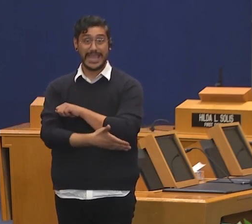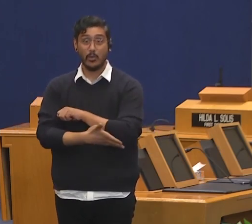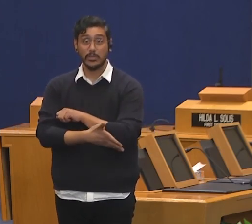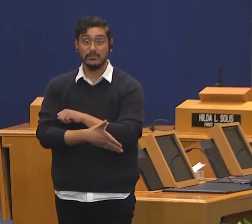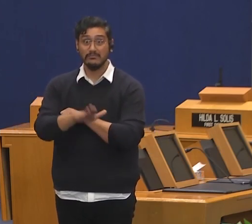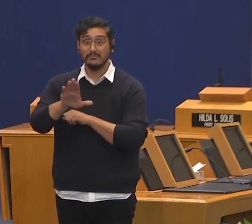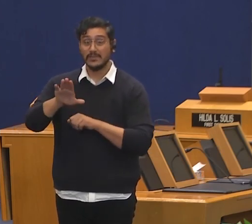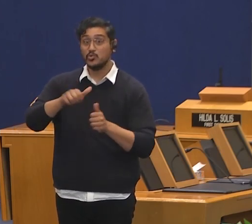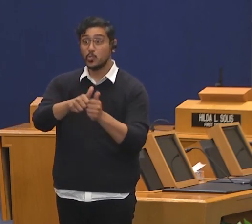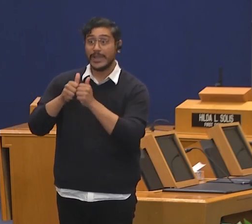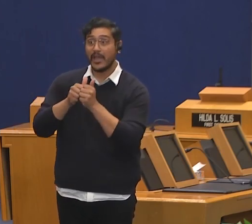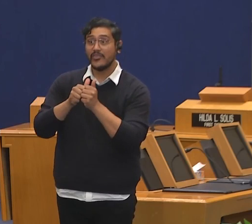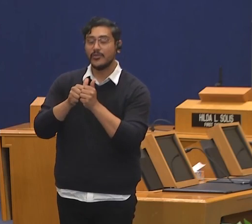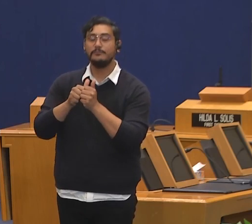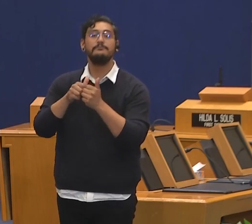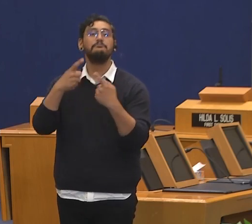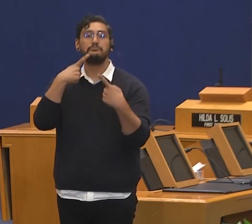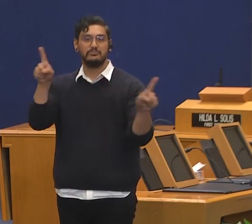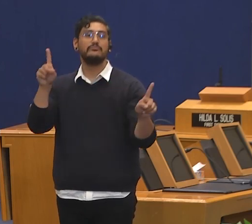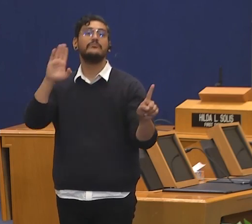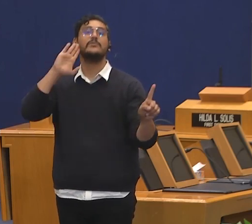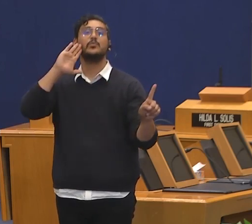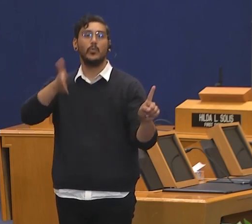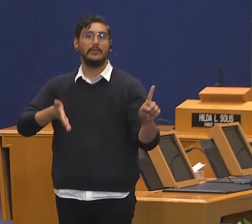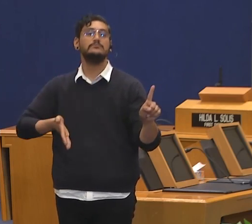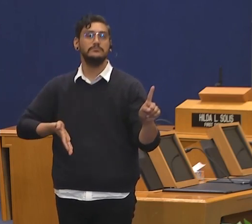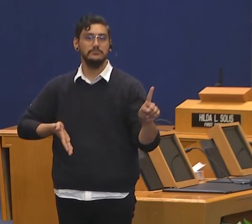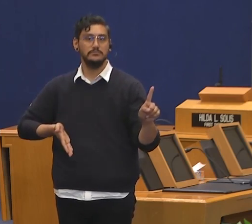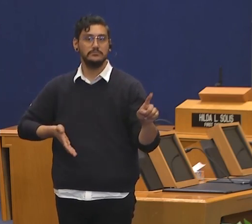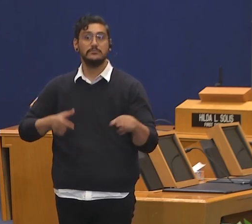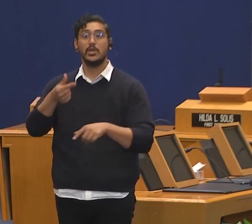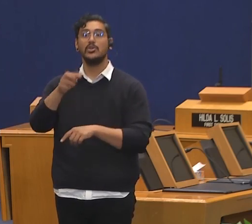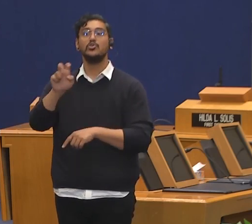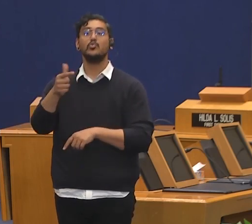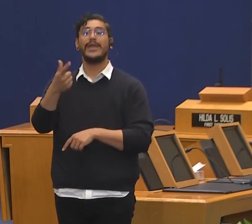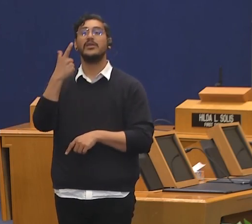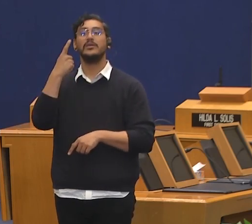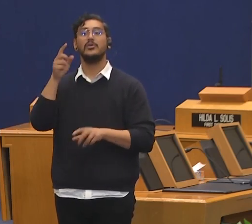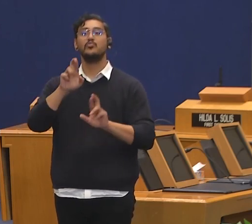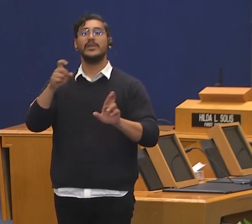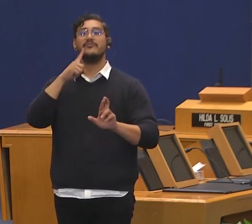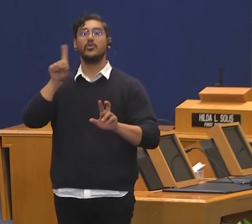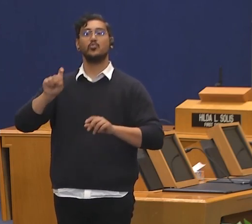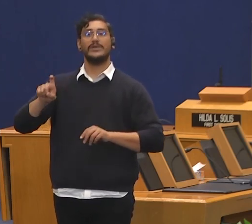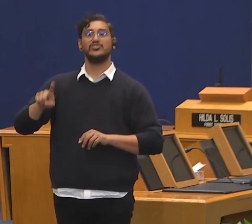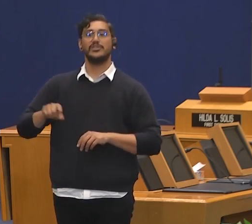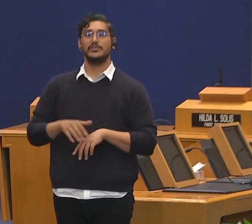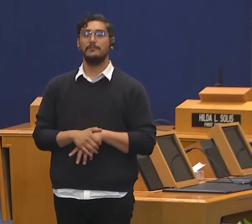Juntos lograremos sobrepasar esto. Greg, we're ready for questions in Spanish.